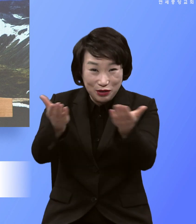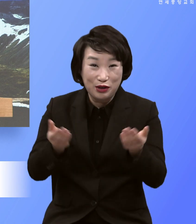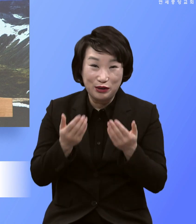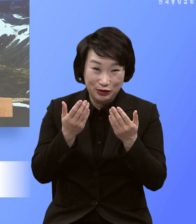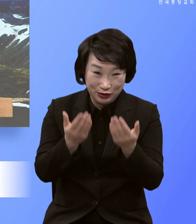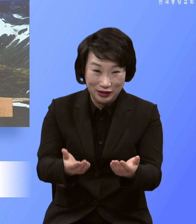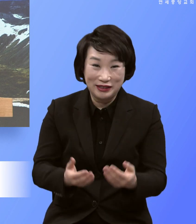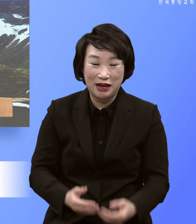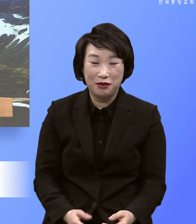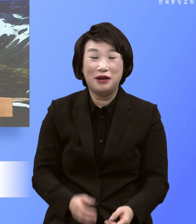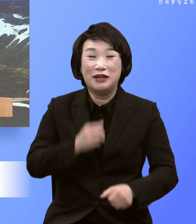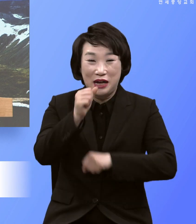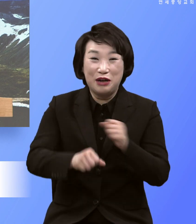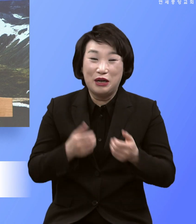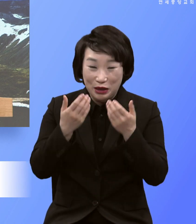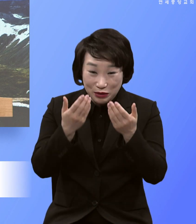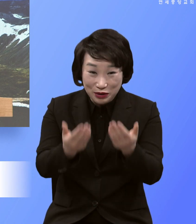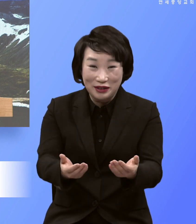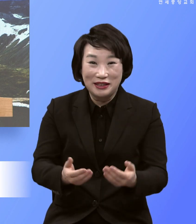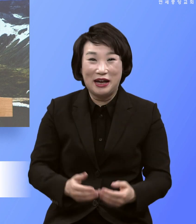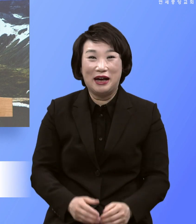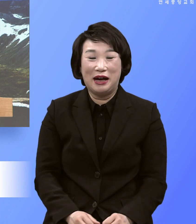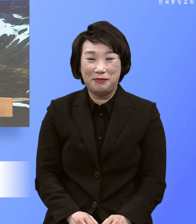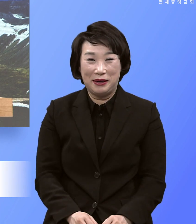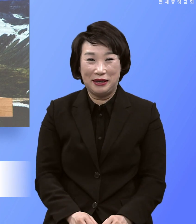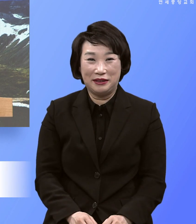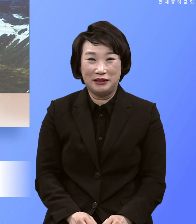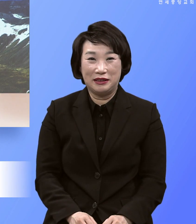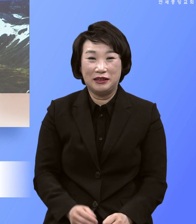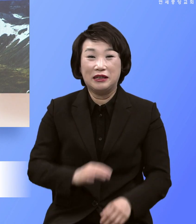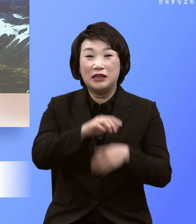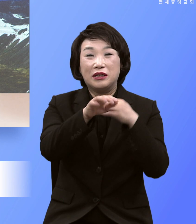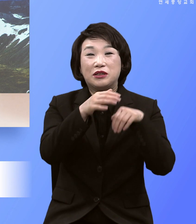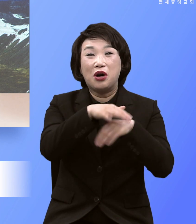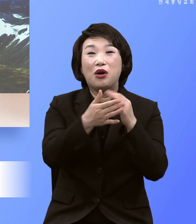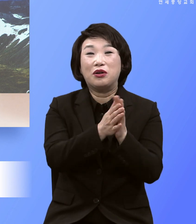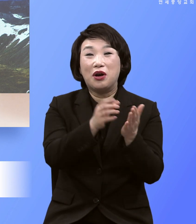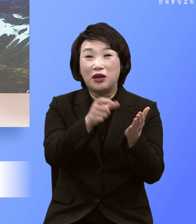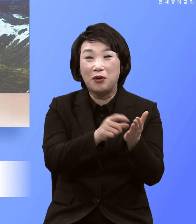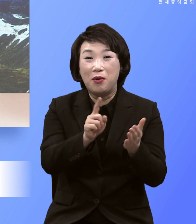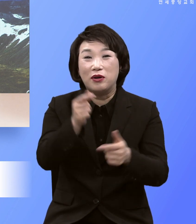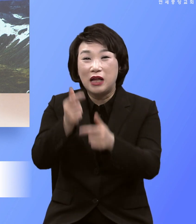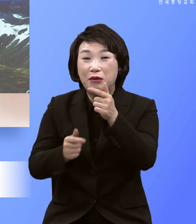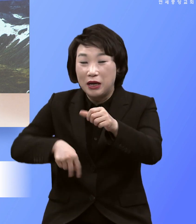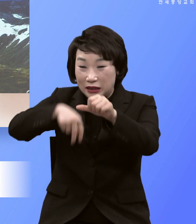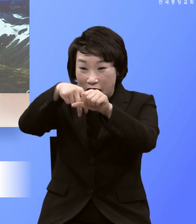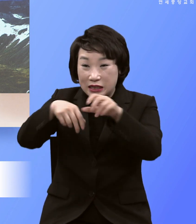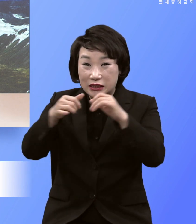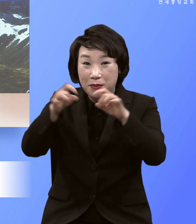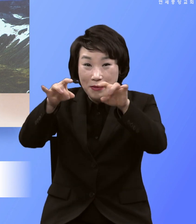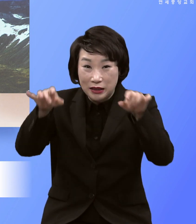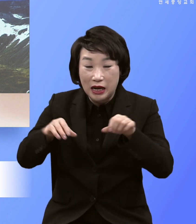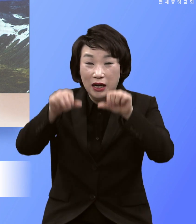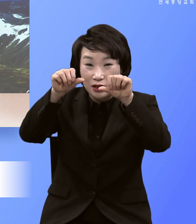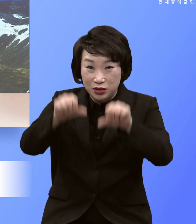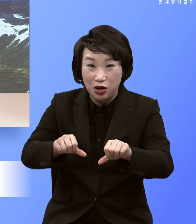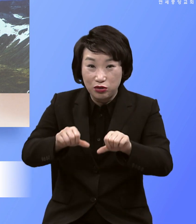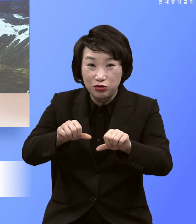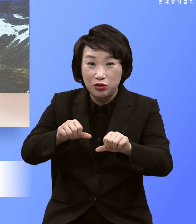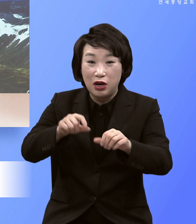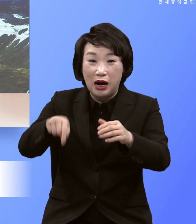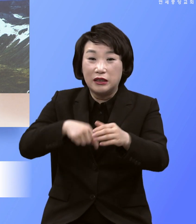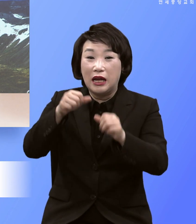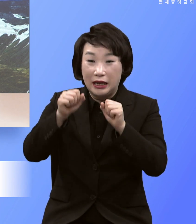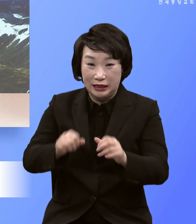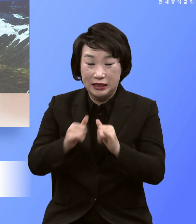베푸셨으니 자유케 하셨으니 기록된 바 나무에 달린 나마다 저주 아래 있는